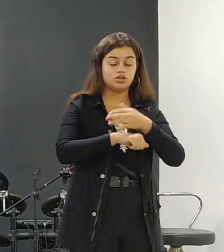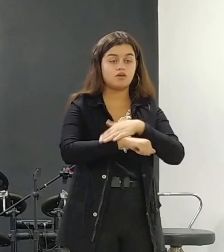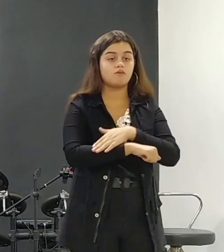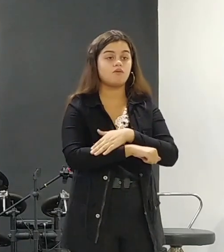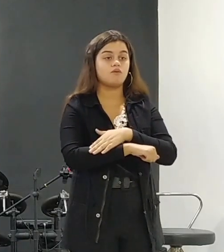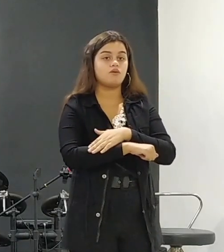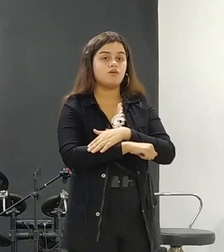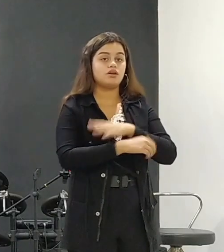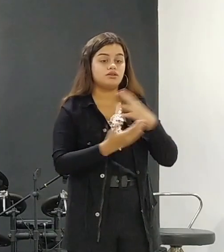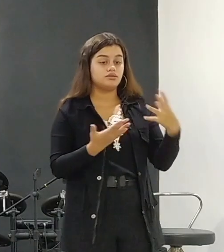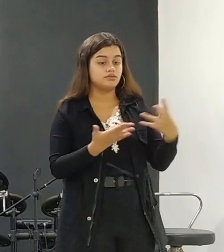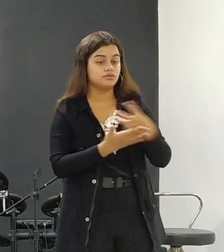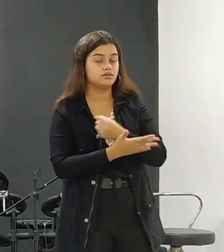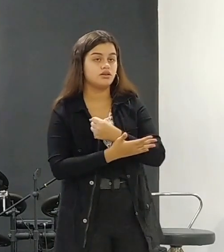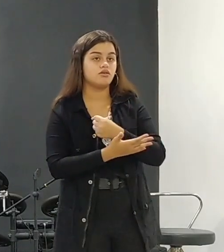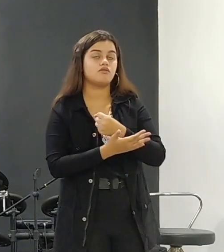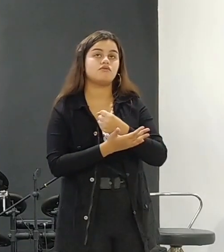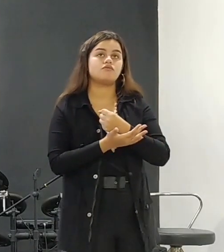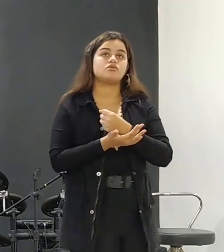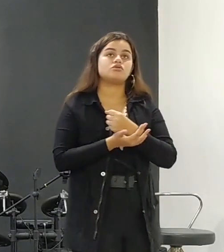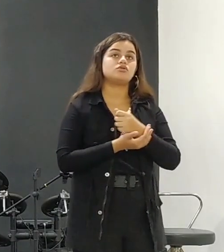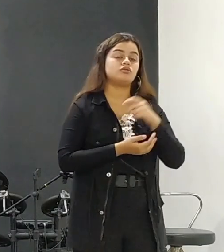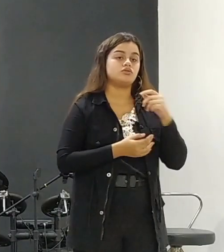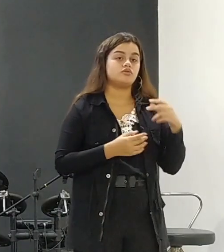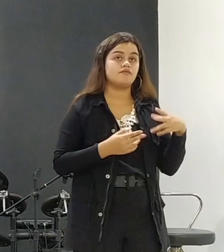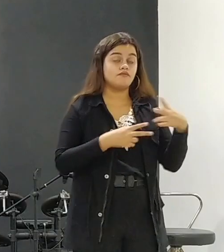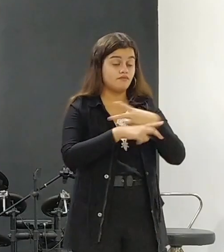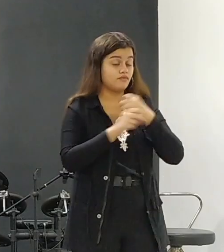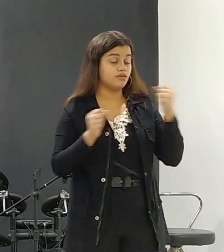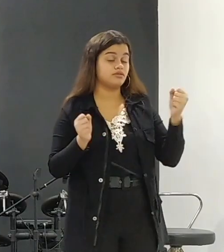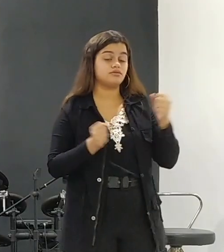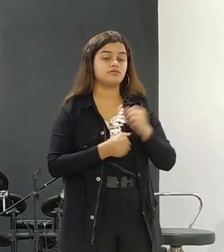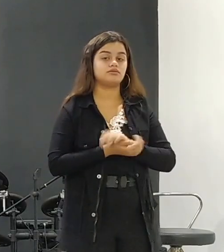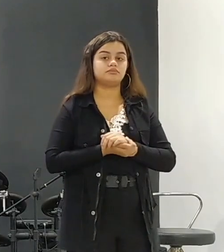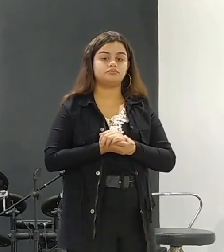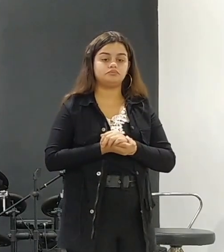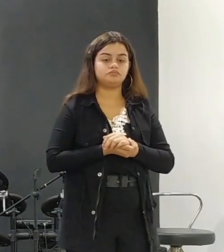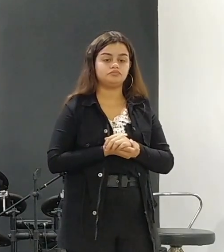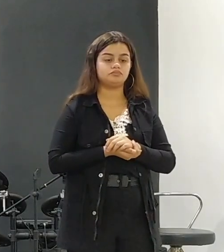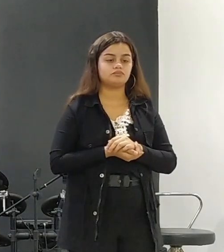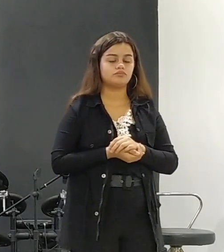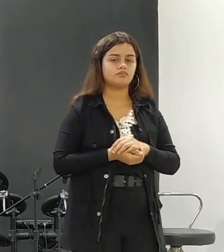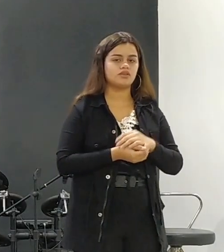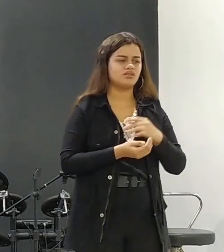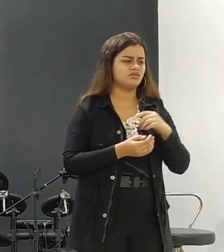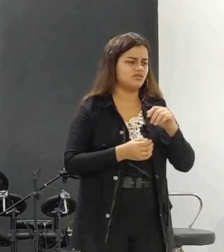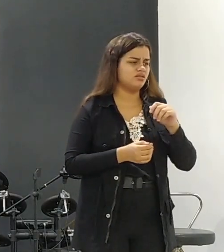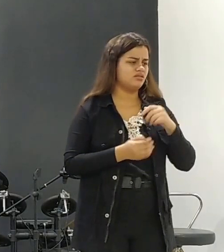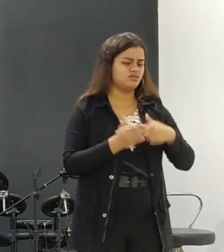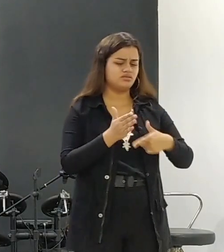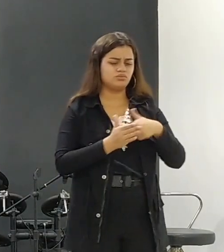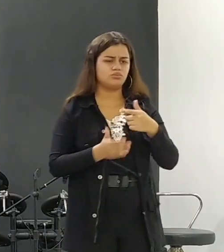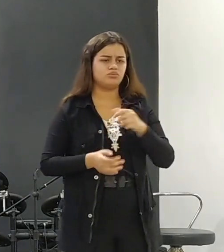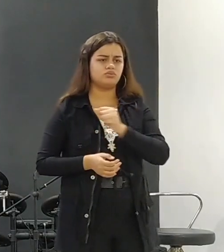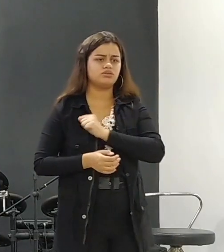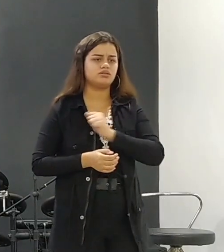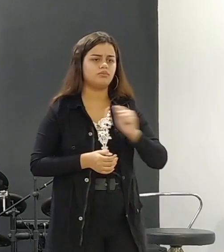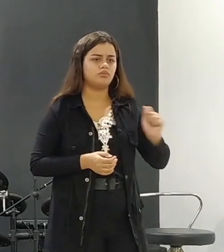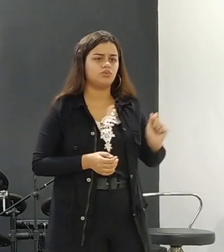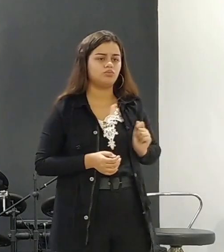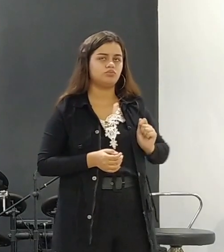conquistam a terra prometida e se tornam aquela nação. Lá em 2 Samuel, capítulo 6, versículo 11.